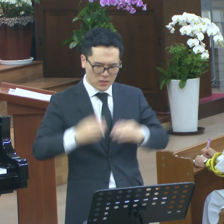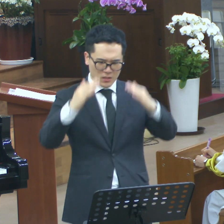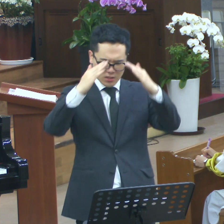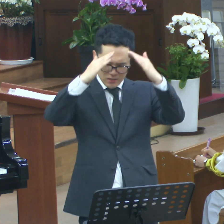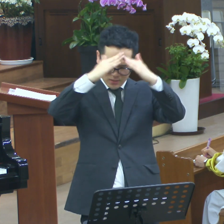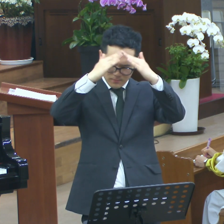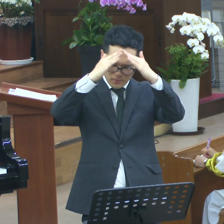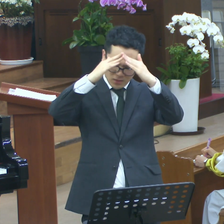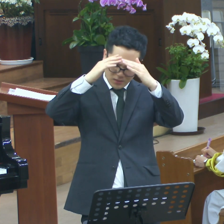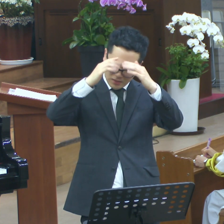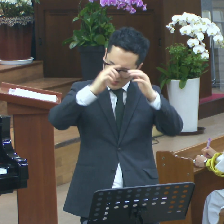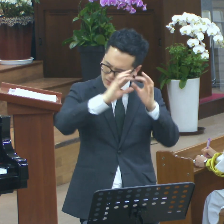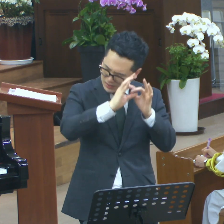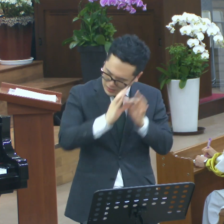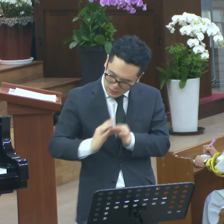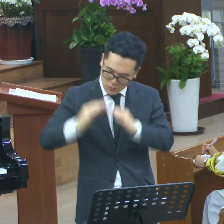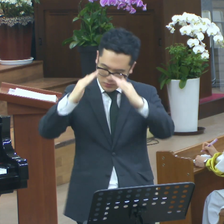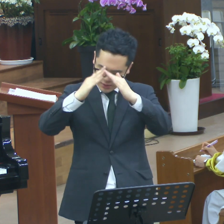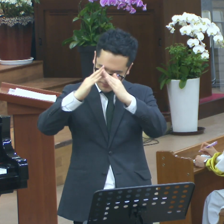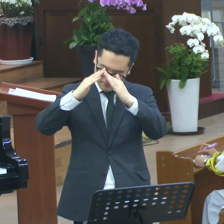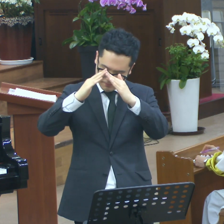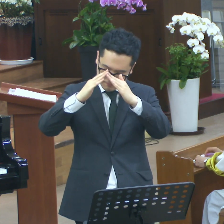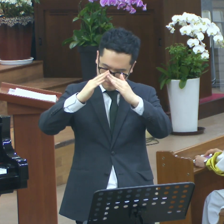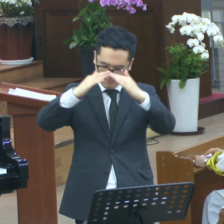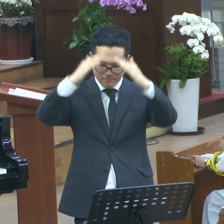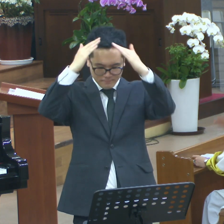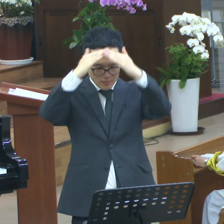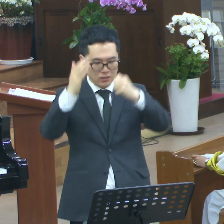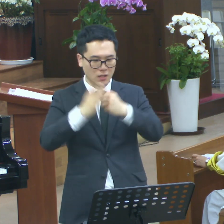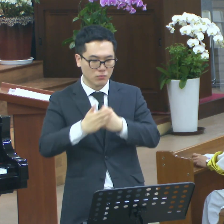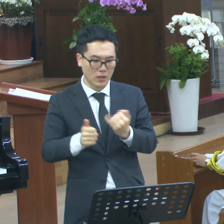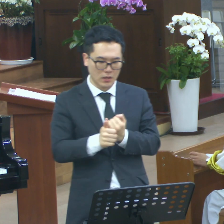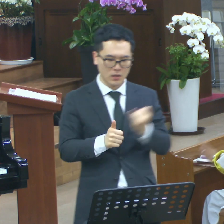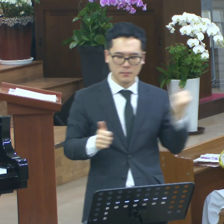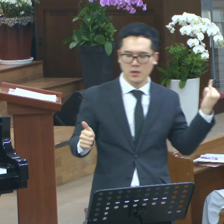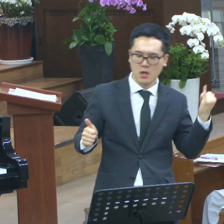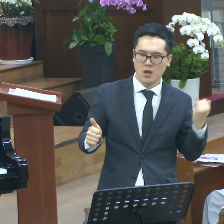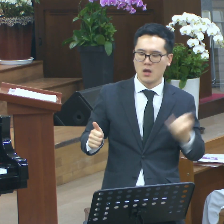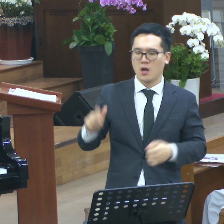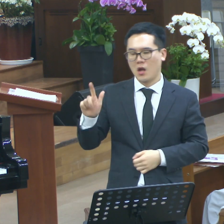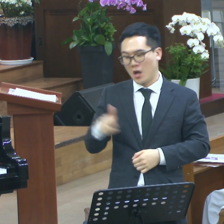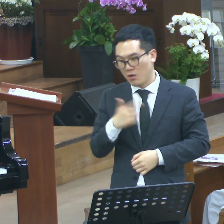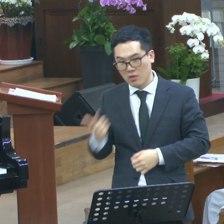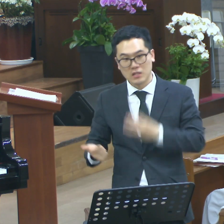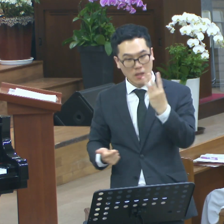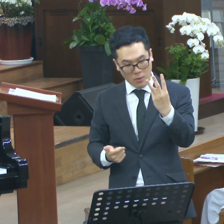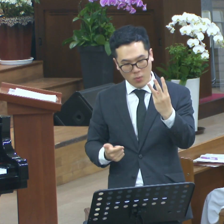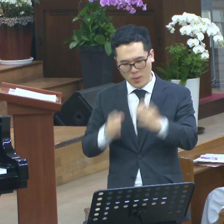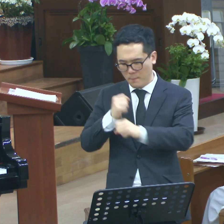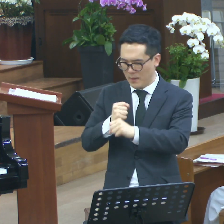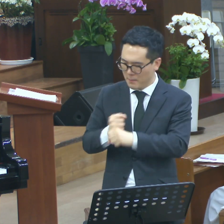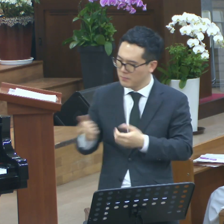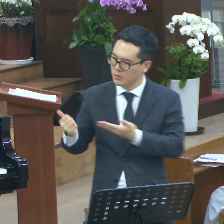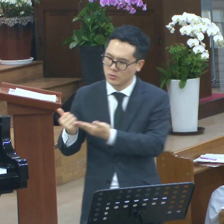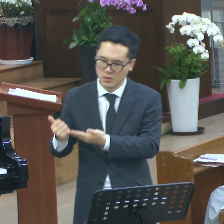밥을 해요. 남편은 일명 별명을 지어줬죠. 동창회에서 삼식이라고 별명을